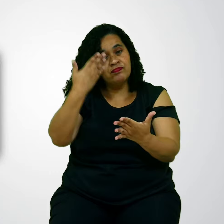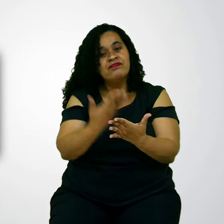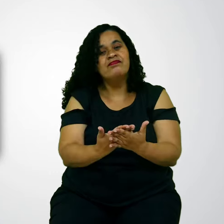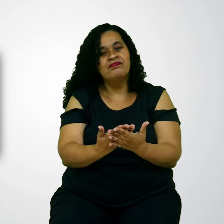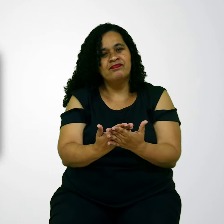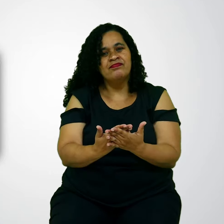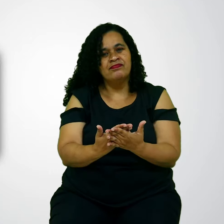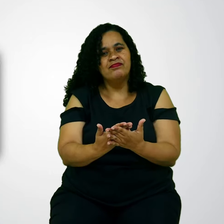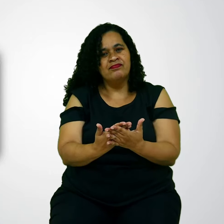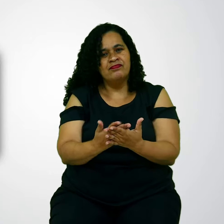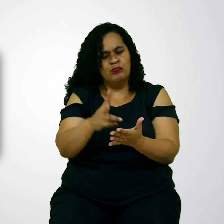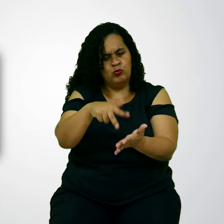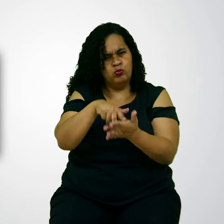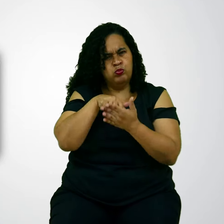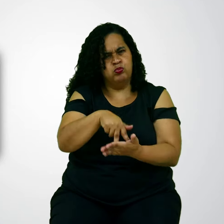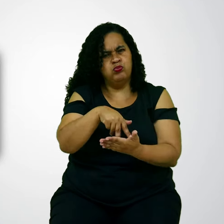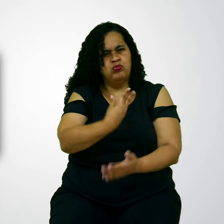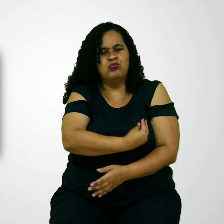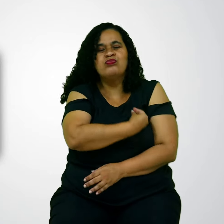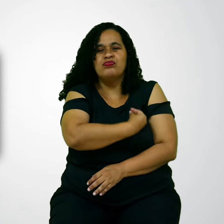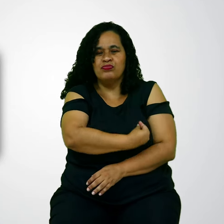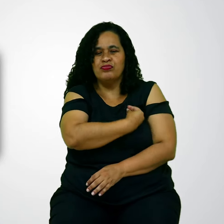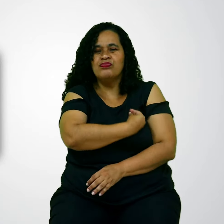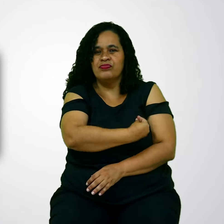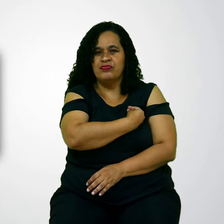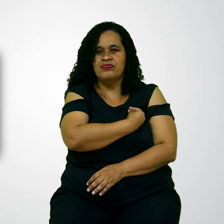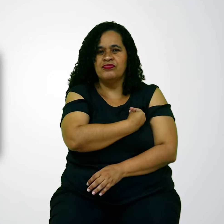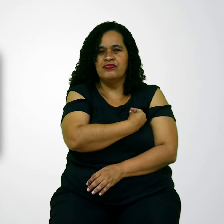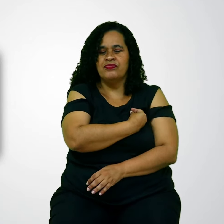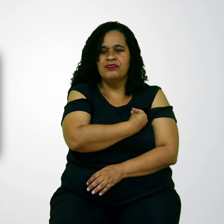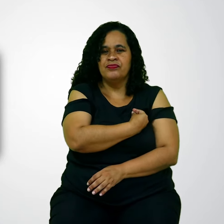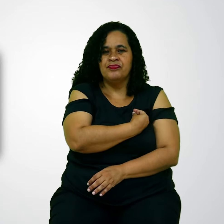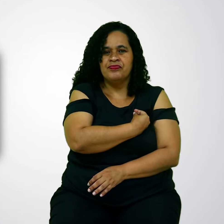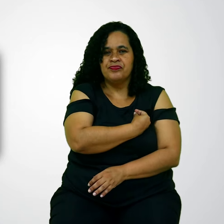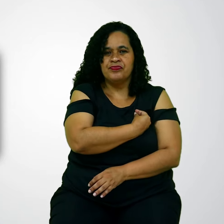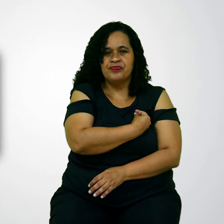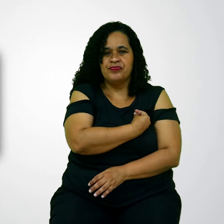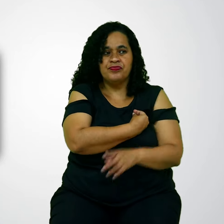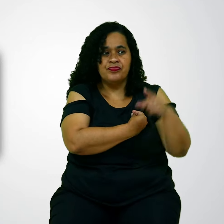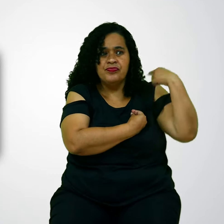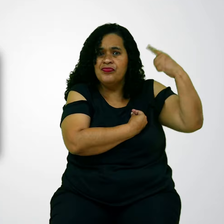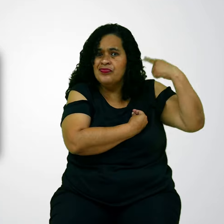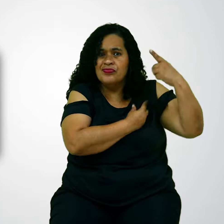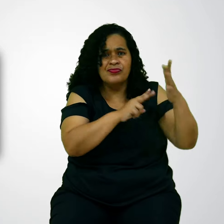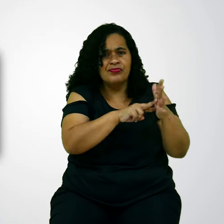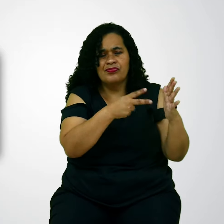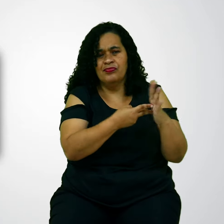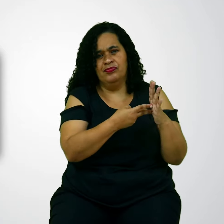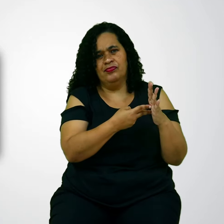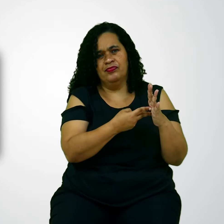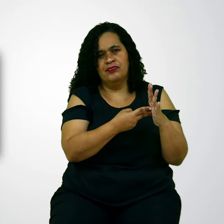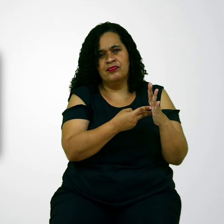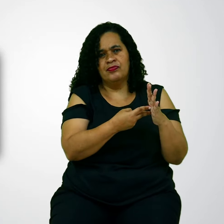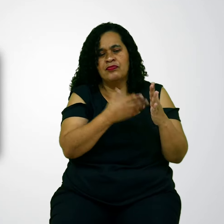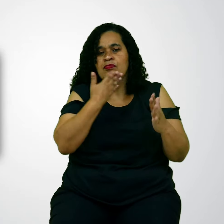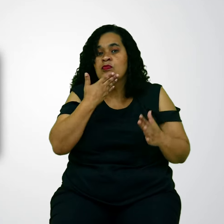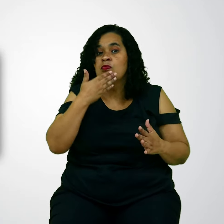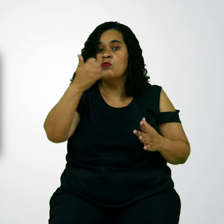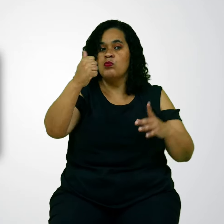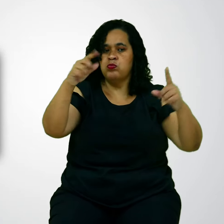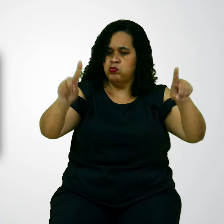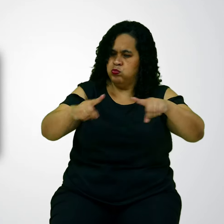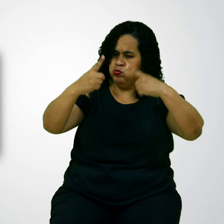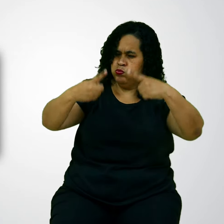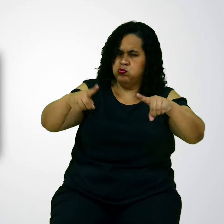da minha vida, e esse alicerce não é Cristo, isso é loucura. Então, a melhor orquestra do mundo aí, que eu não sei qual é a